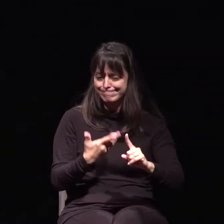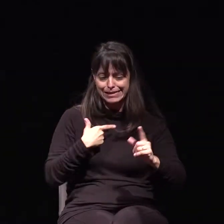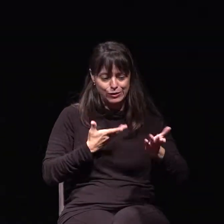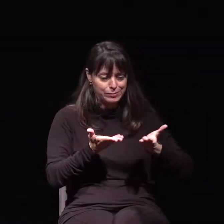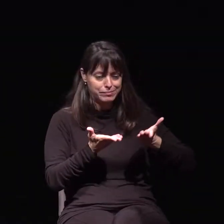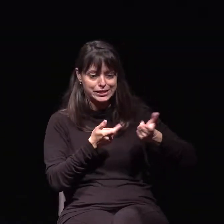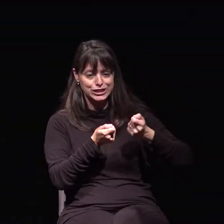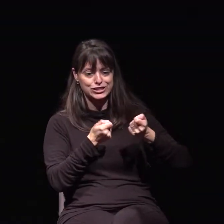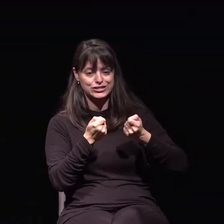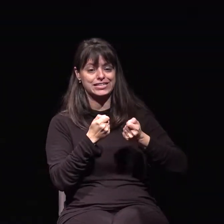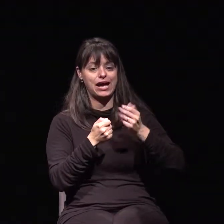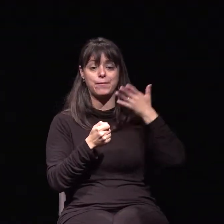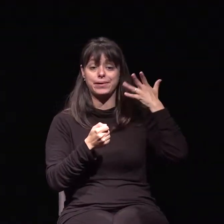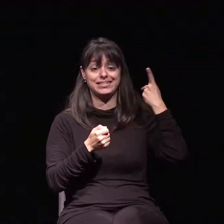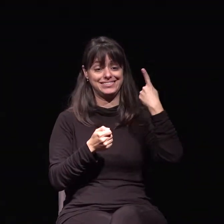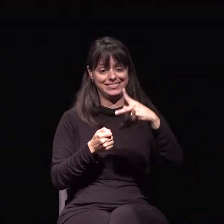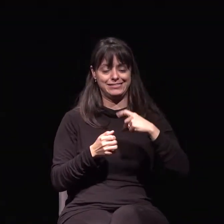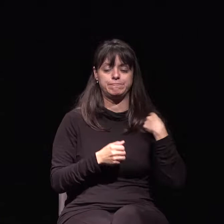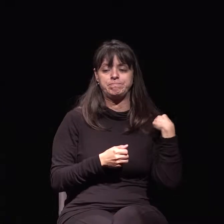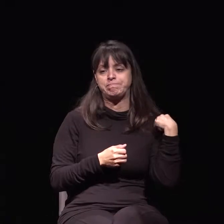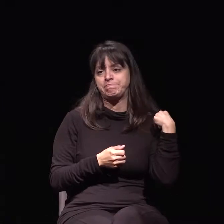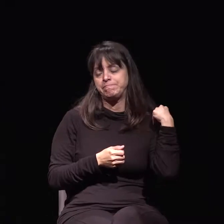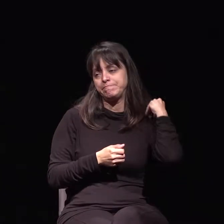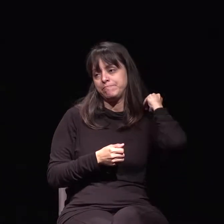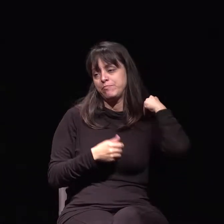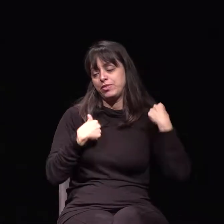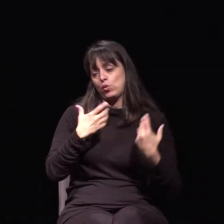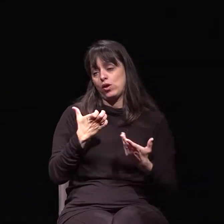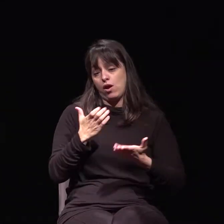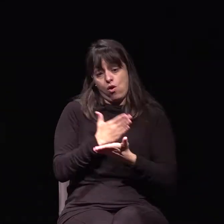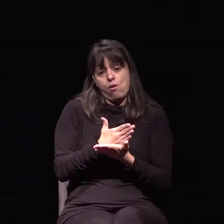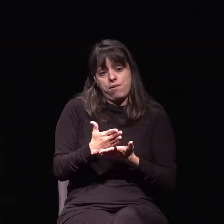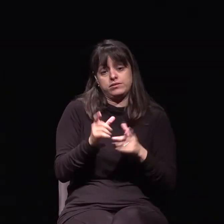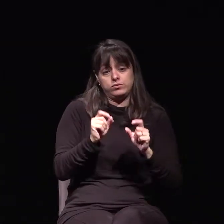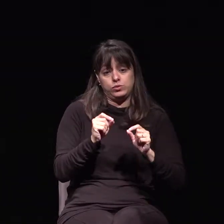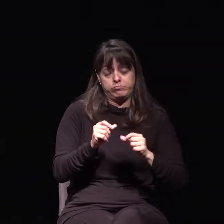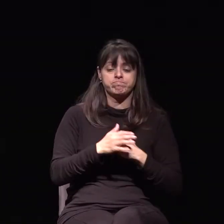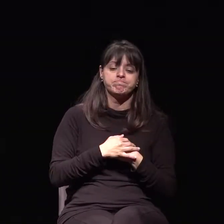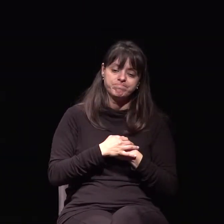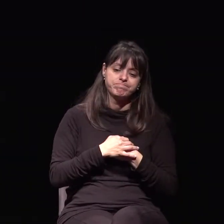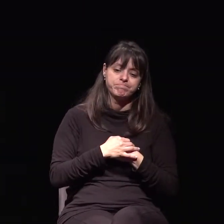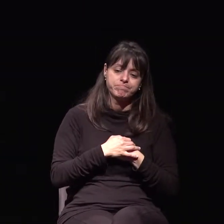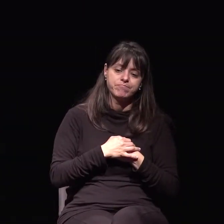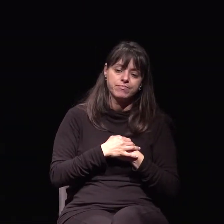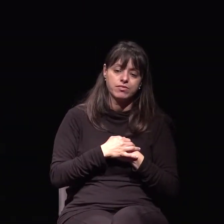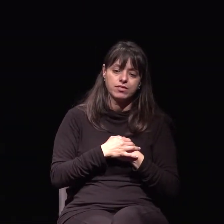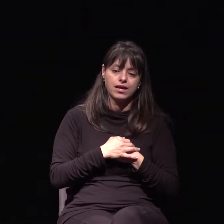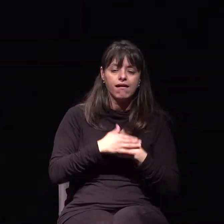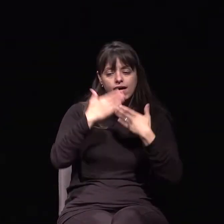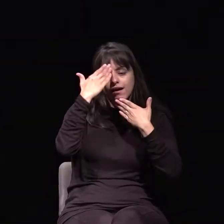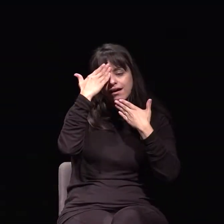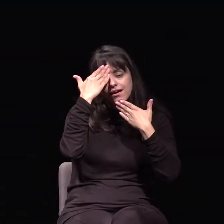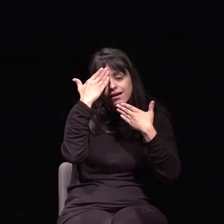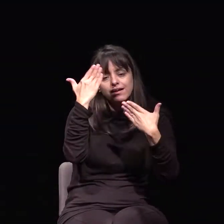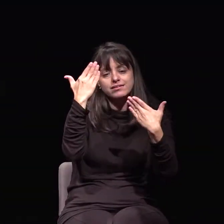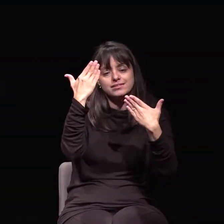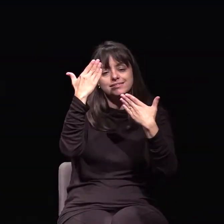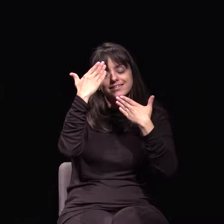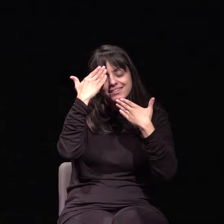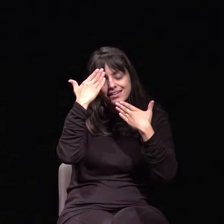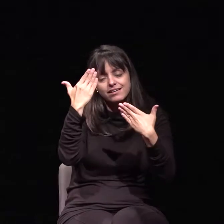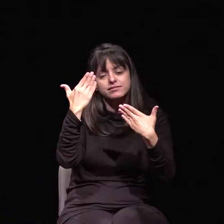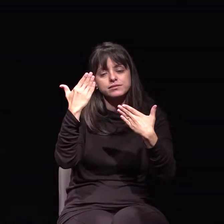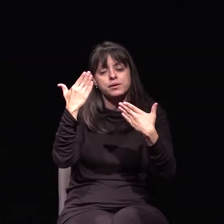conferência. Eu queria começar, então, agradecendo agradecendo por voltar aqui, né, no